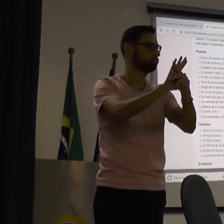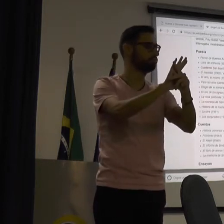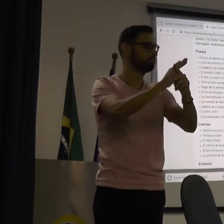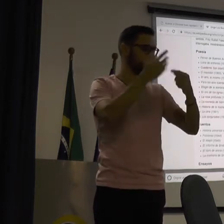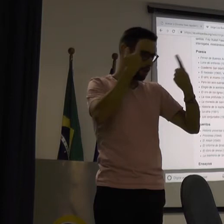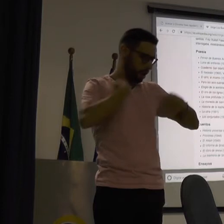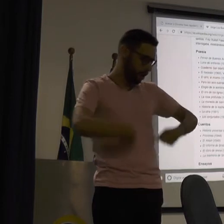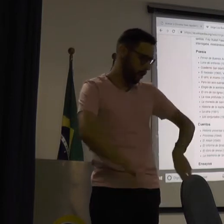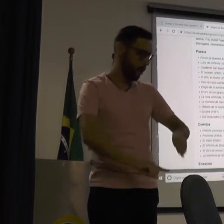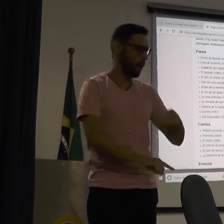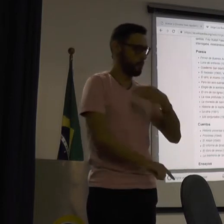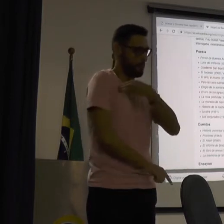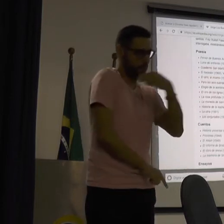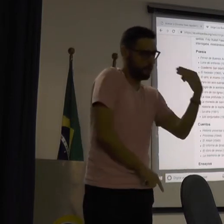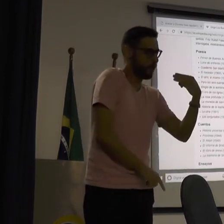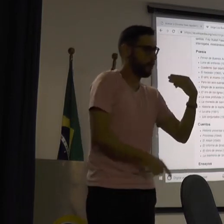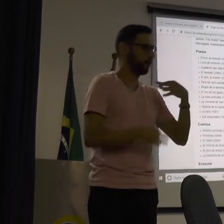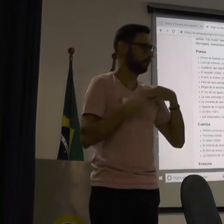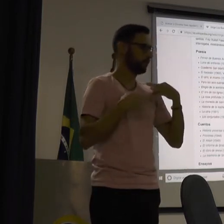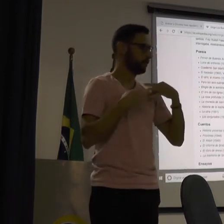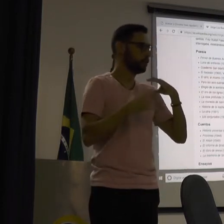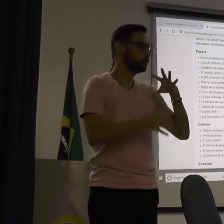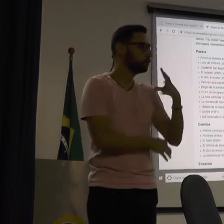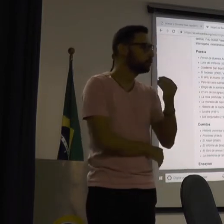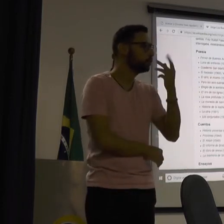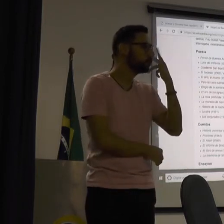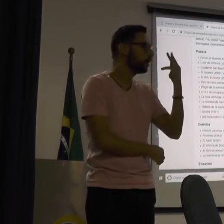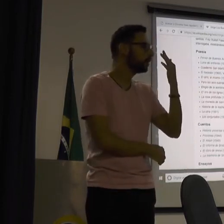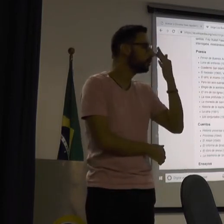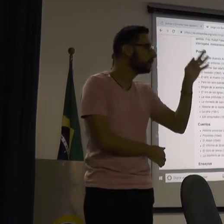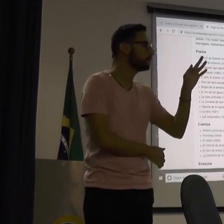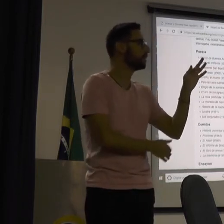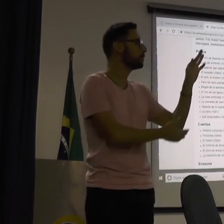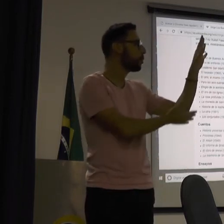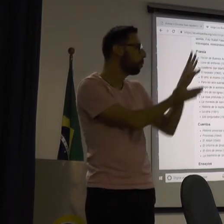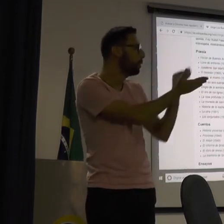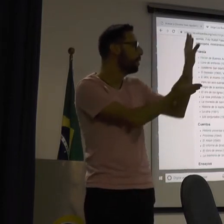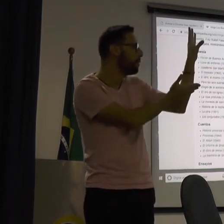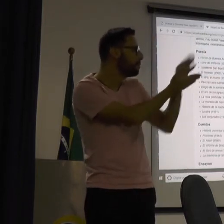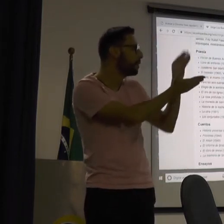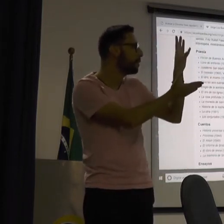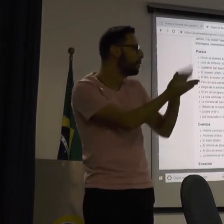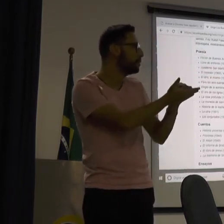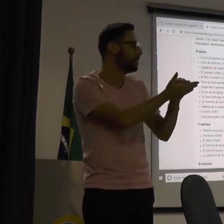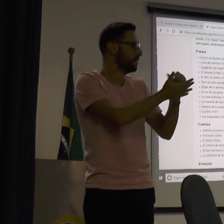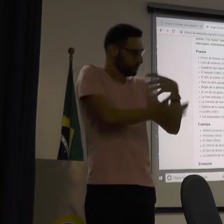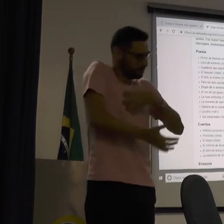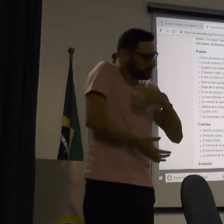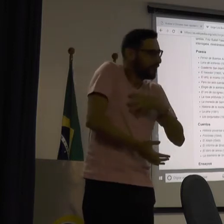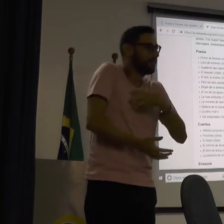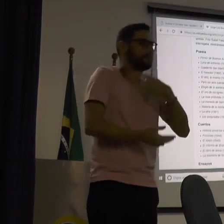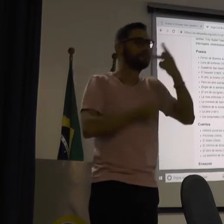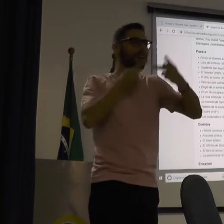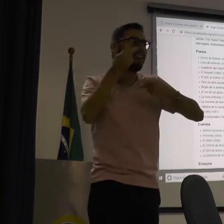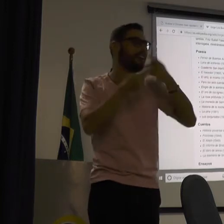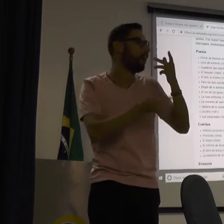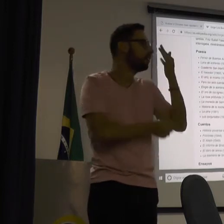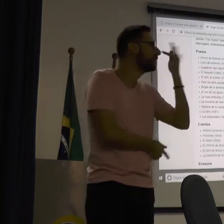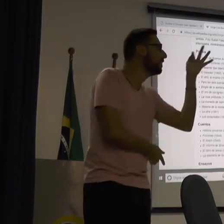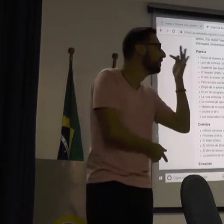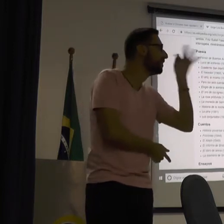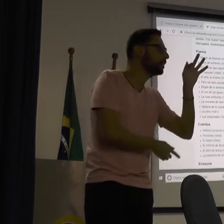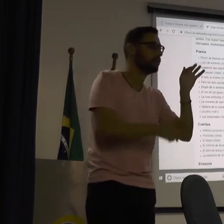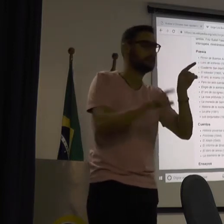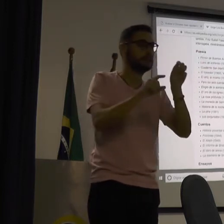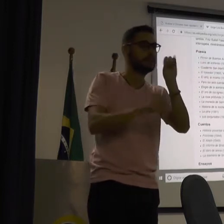pessoa estuda francês, aí começa a se vestir e falar com o francês, né? A gente estuda inglês, aí você não consegue mais falar